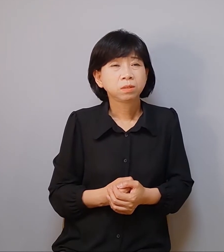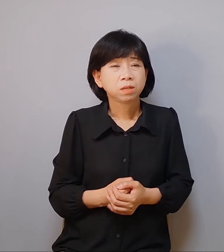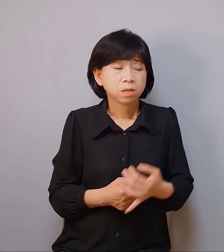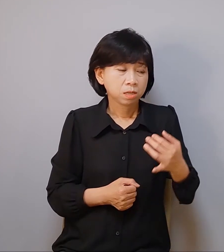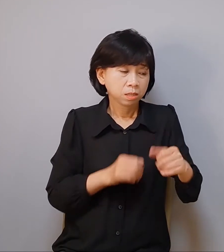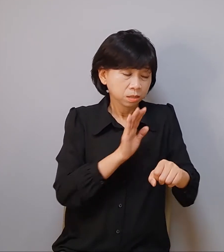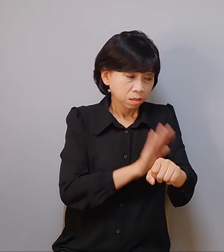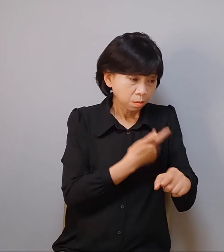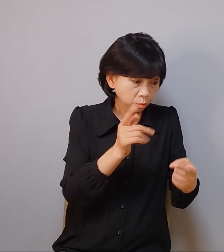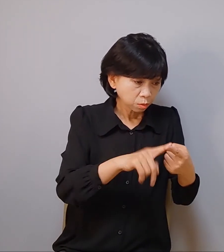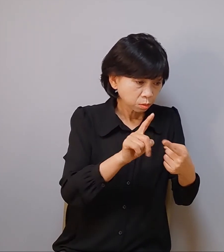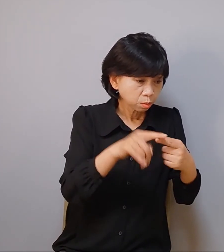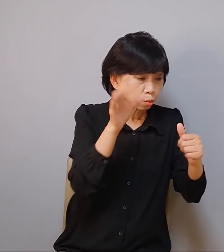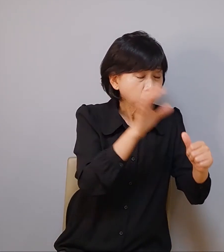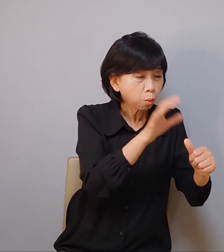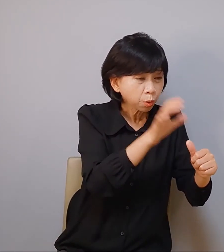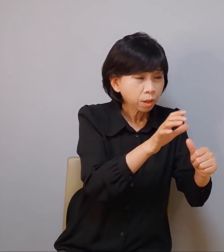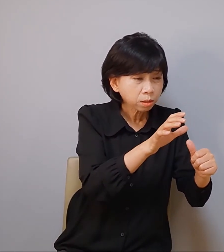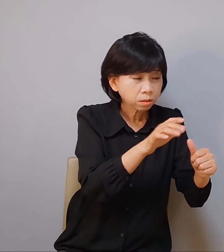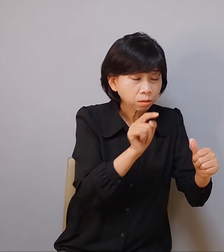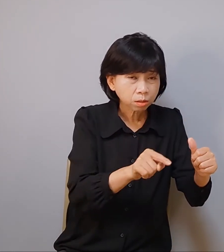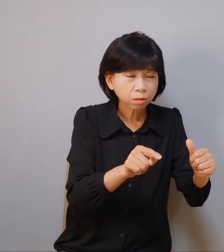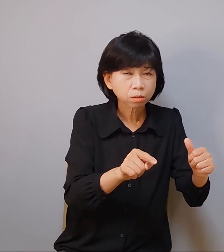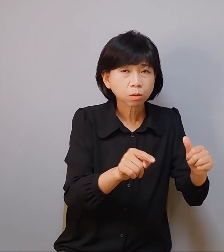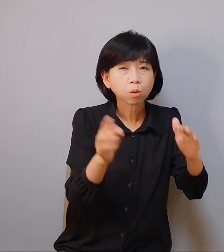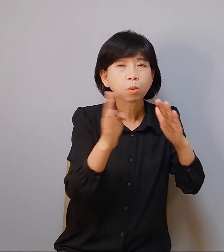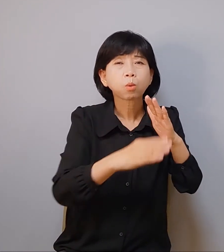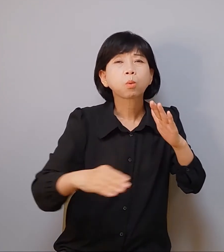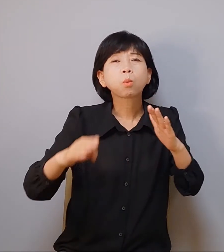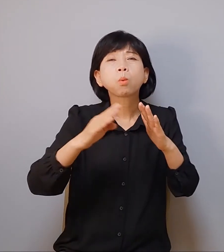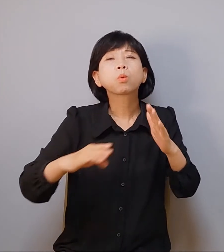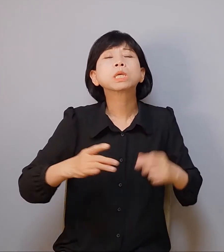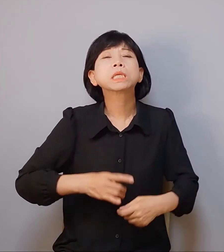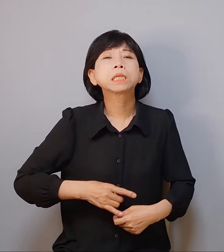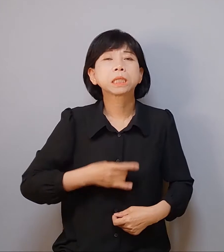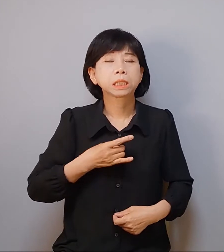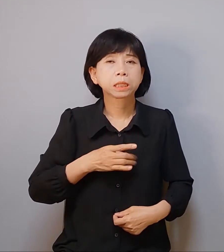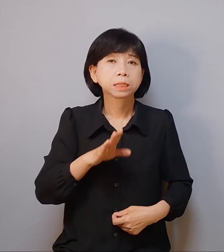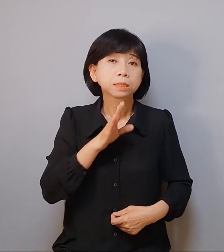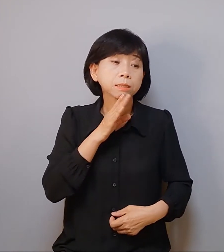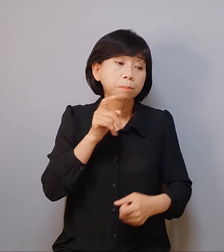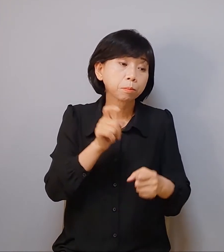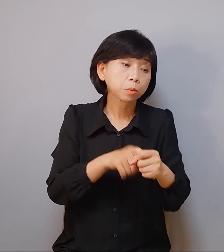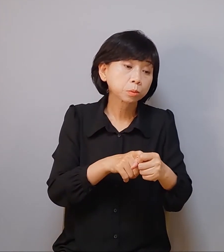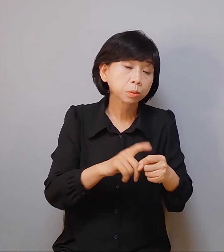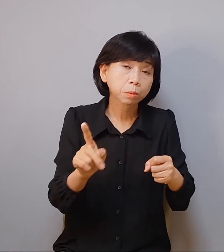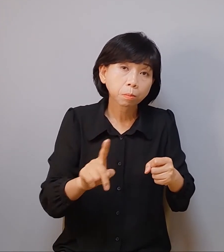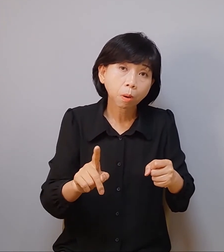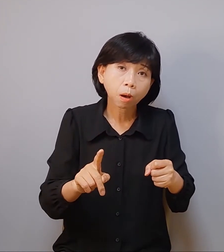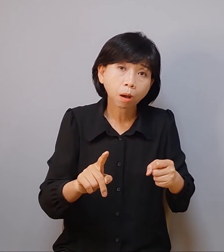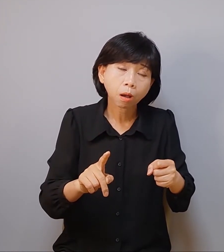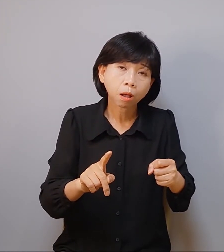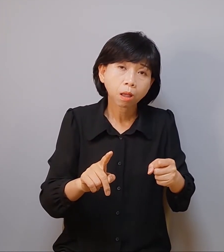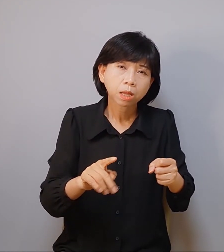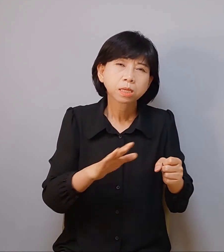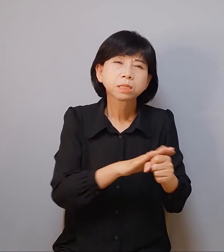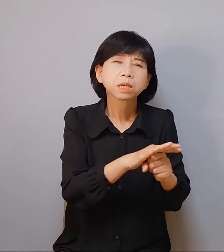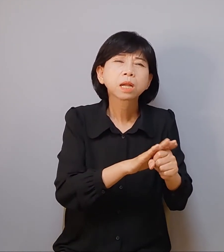혼내는 건 공이고요. 그럼에도 불구하고 진짜 목적은 이 아이를 사랑하기 때문에 혼내는